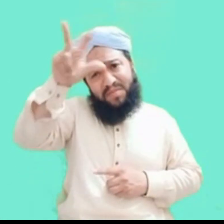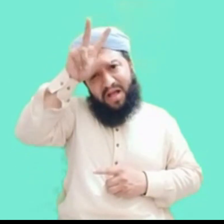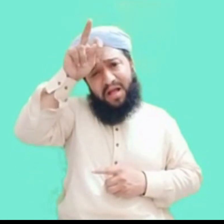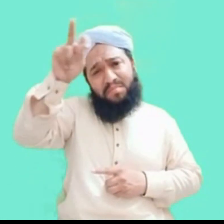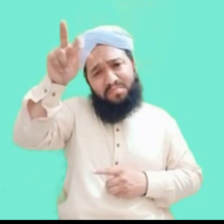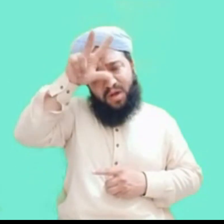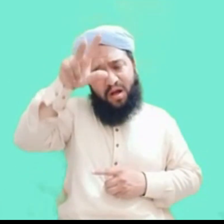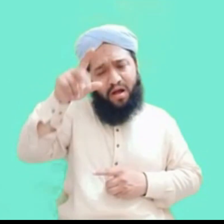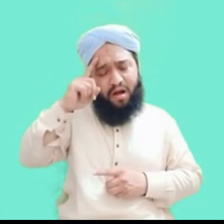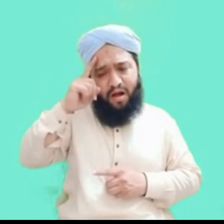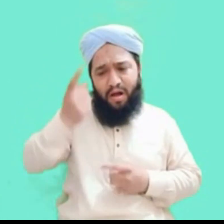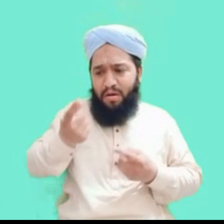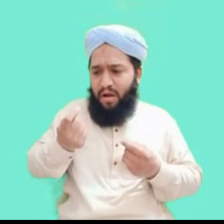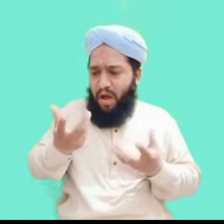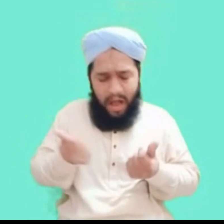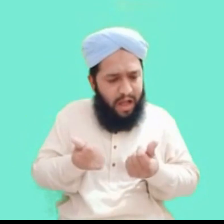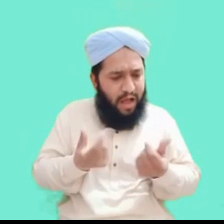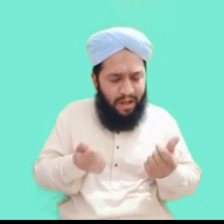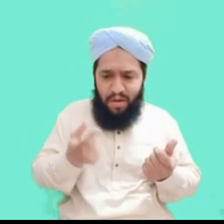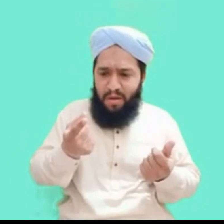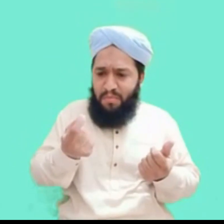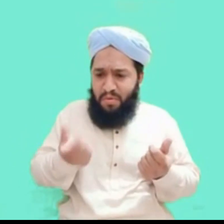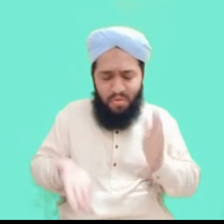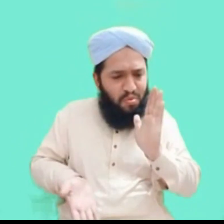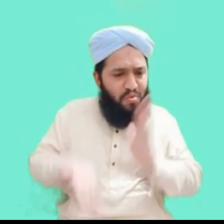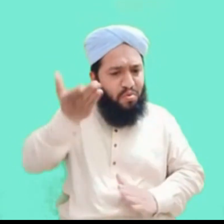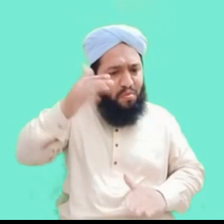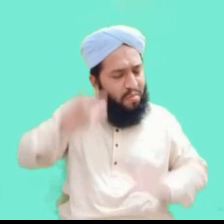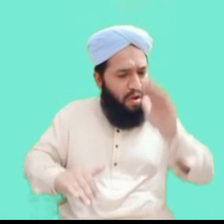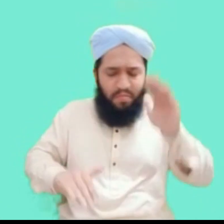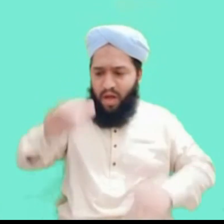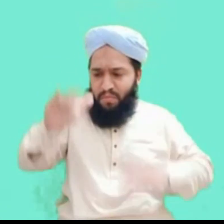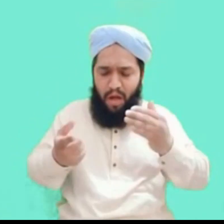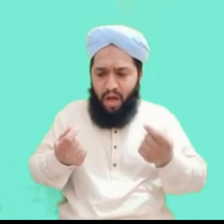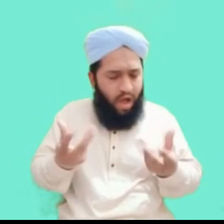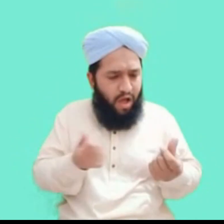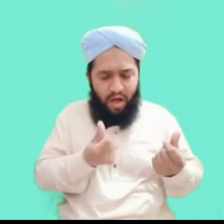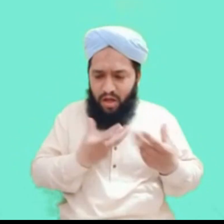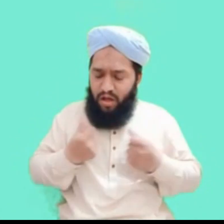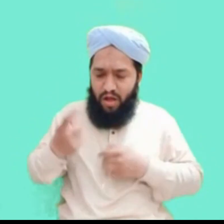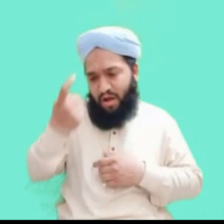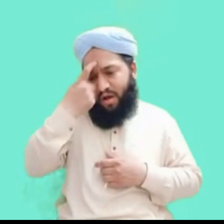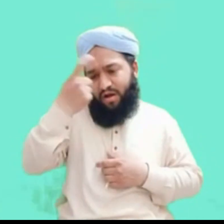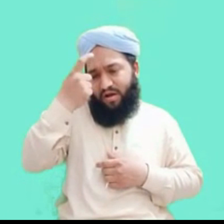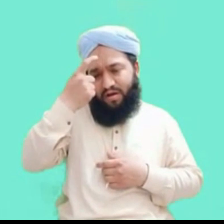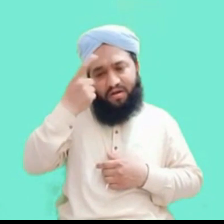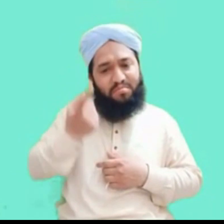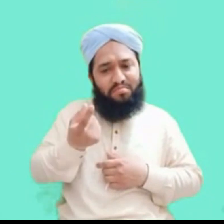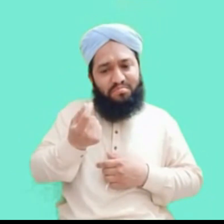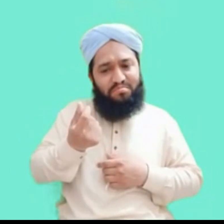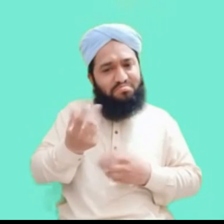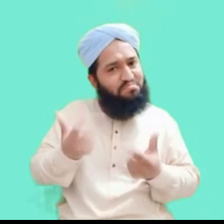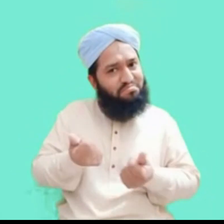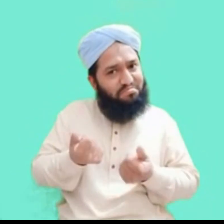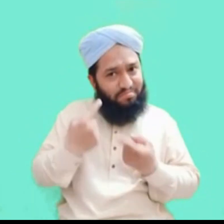طرح ڈرین ہو رہا ہے، انہیں پتہ ہی نہیں ہے قیمتیں کس طرح نیچے آ رہی ہیں اور آگے کیا ہوگا یہ بھی نہیں پتا۔ تقدیر بھی مال لے جانے میں کسی کا لحاظ نہیں